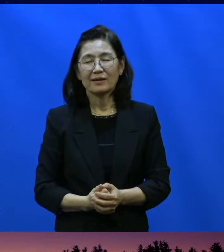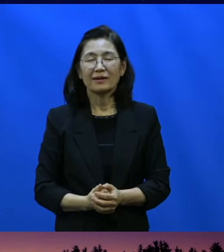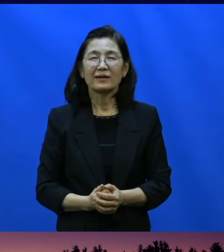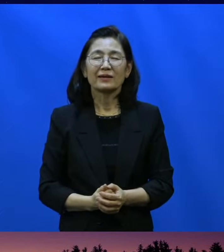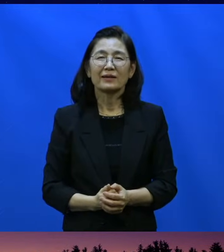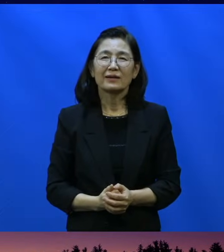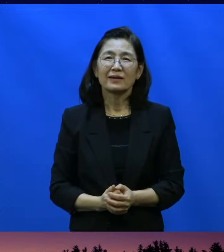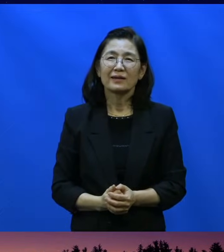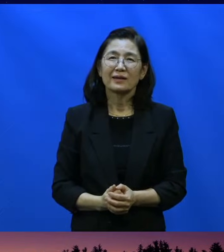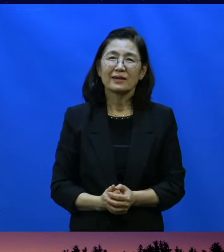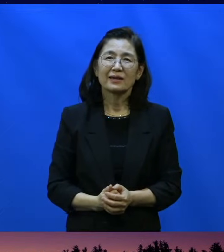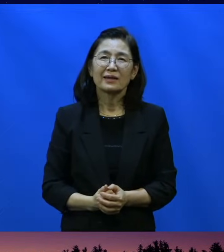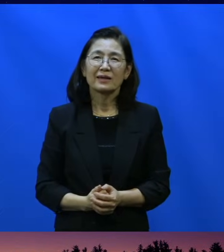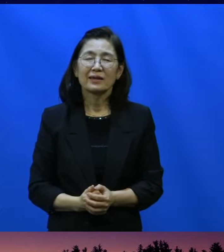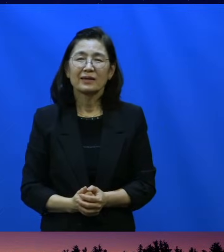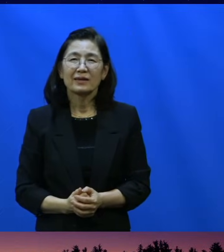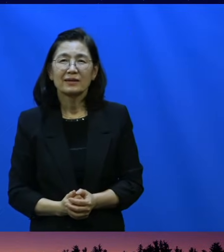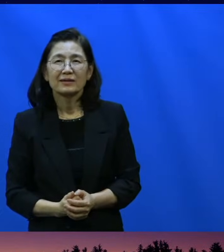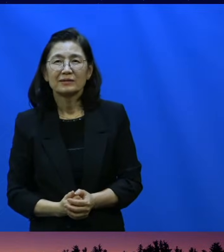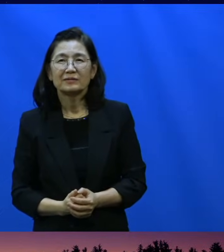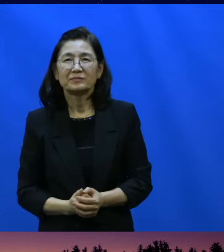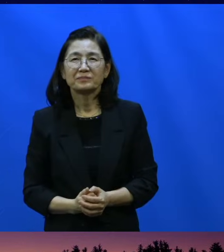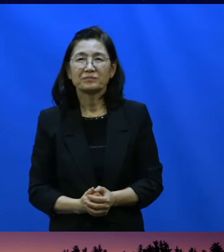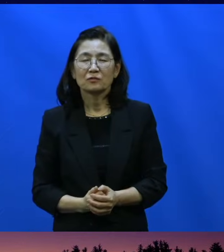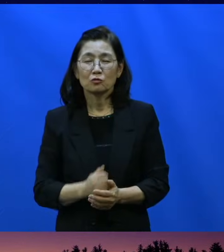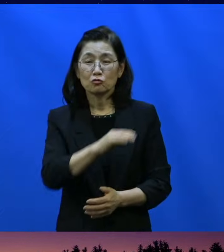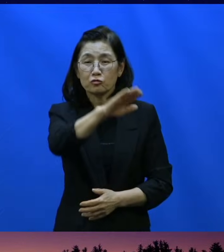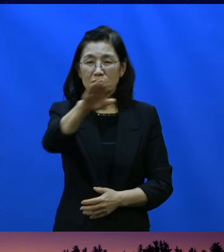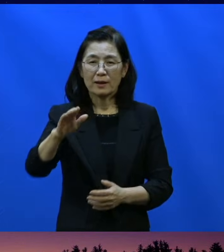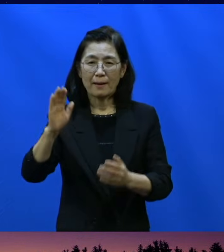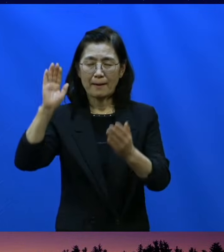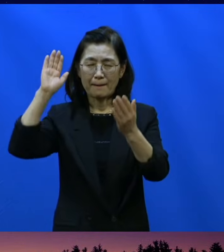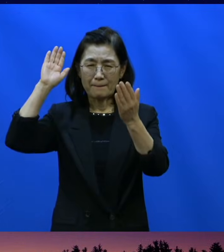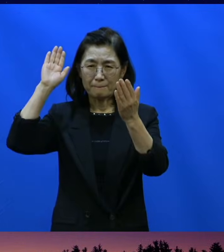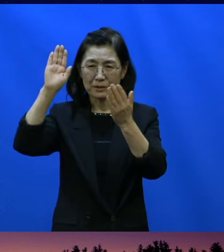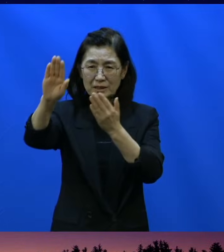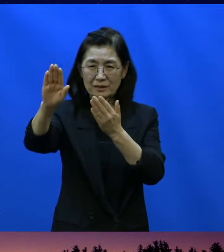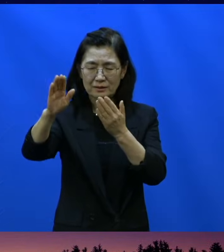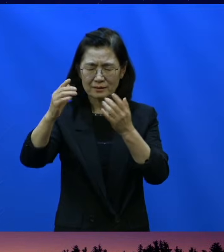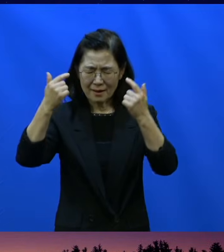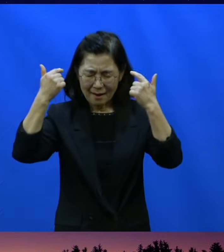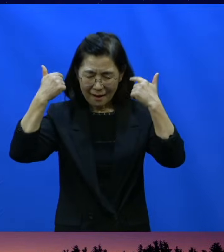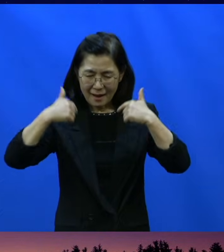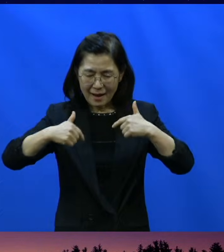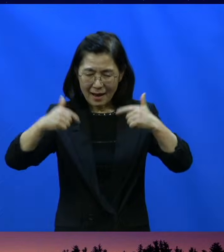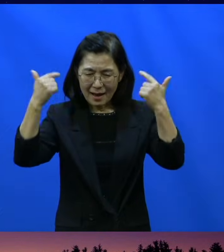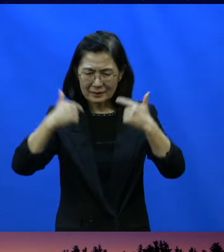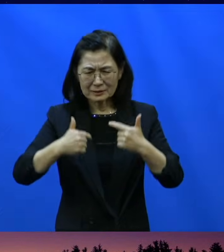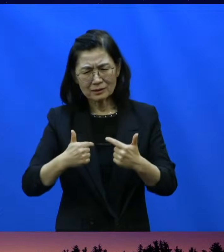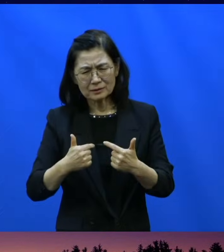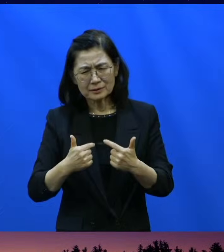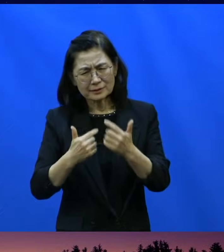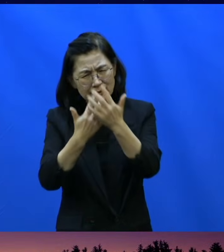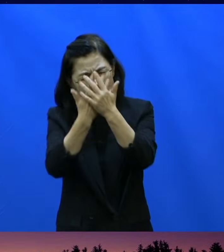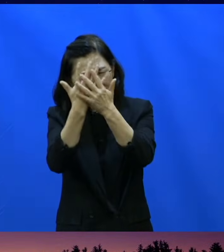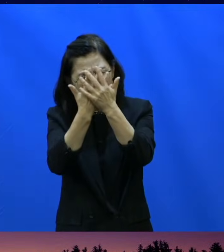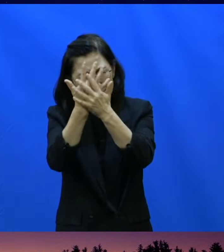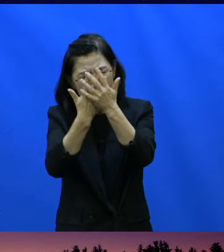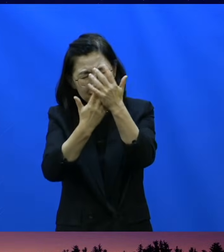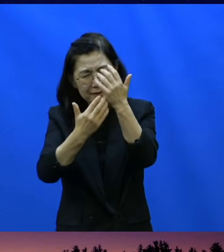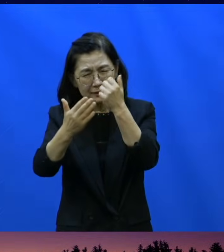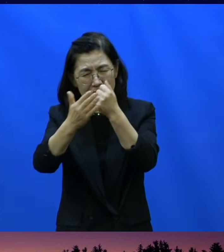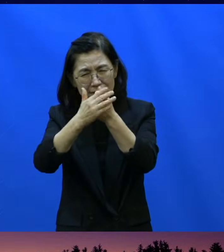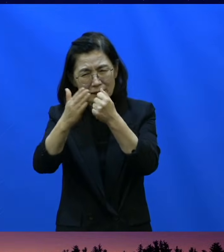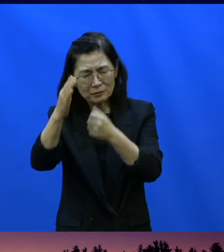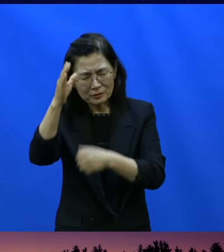그죠? 우리의 미래는 언제나 긴장감이 있는 거예요. 어떻게 될지 모르잖아요. 미래는